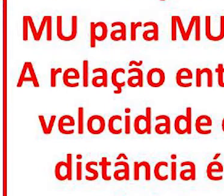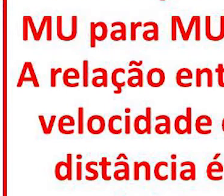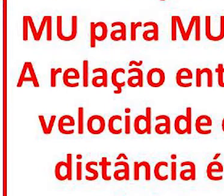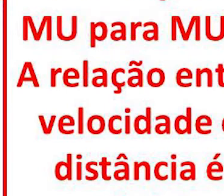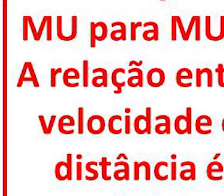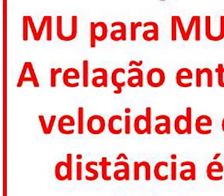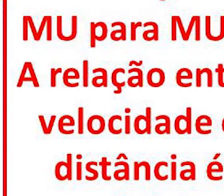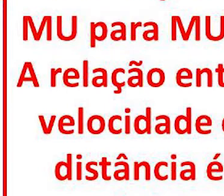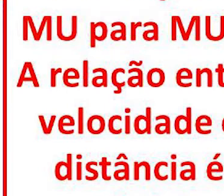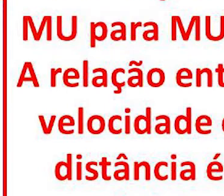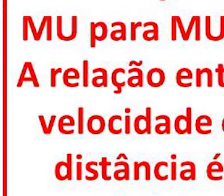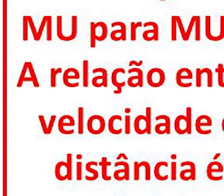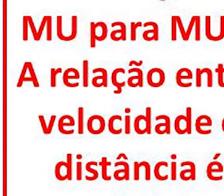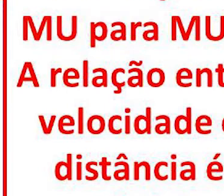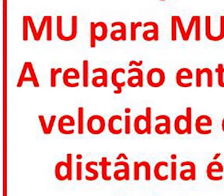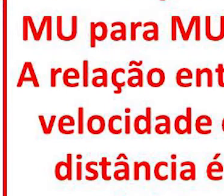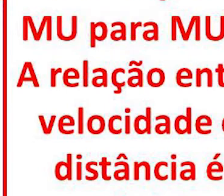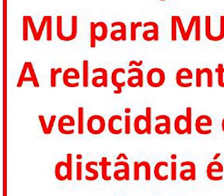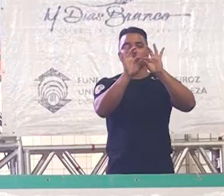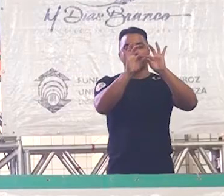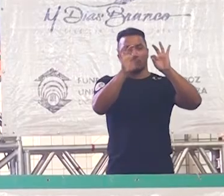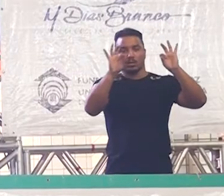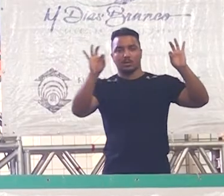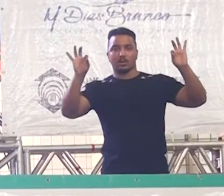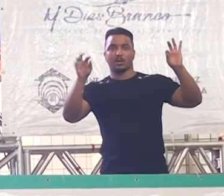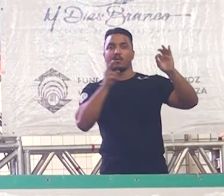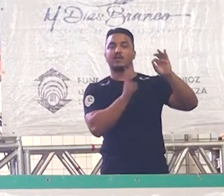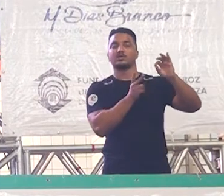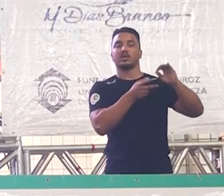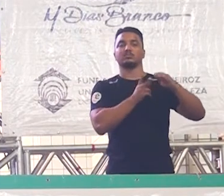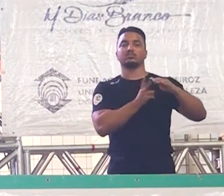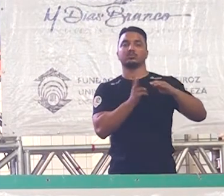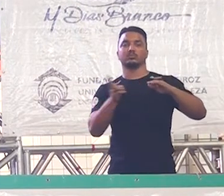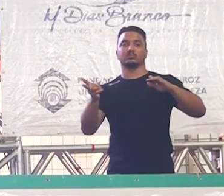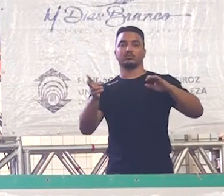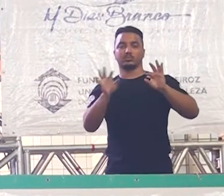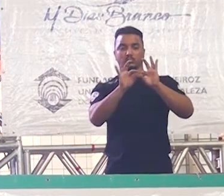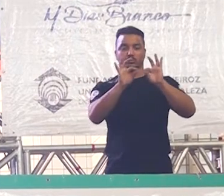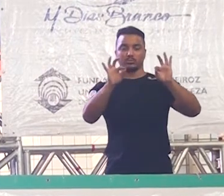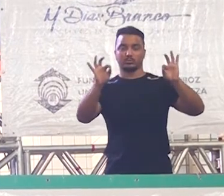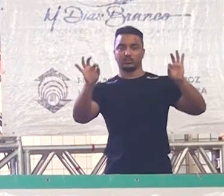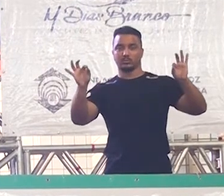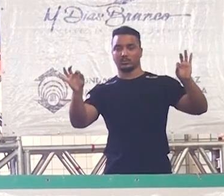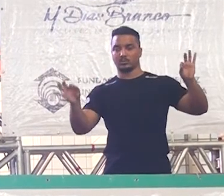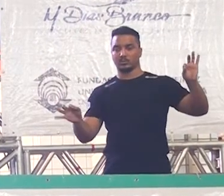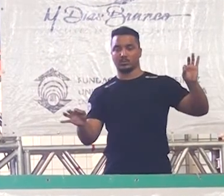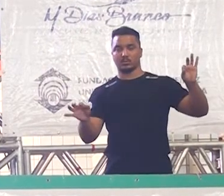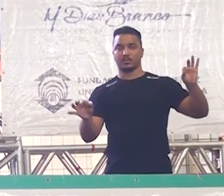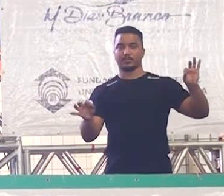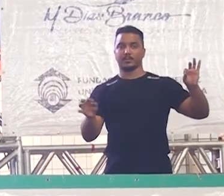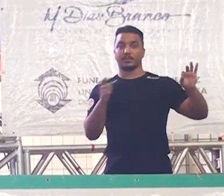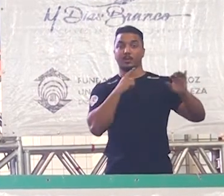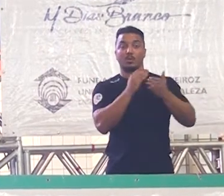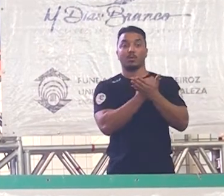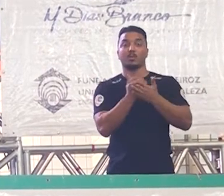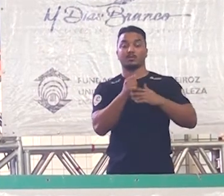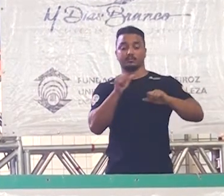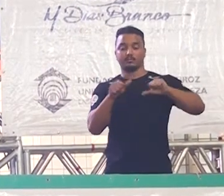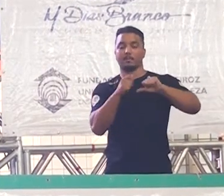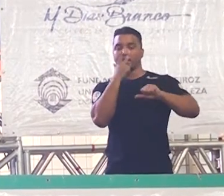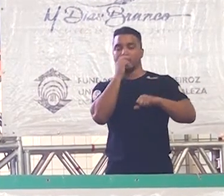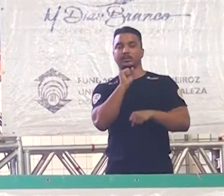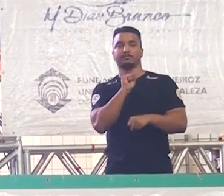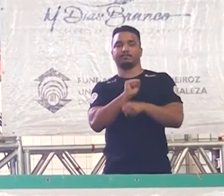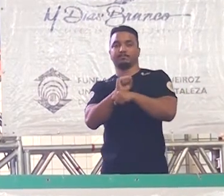mostro o movimento uniforme? Como é que eu mostro a velocidade constante? Uma reta. Depois disso, eu começo a